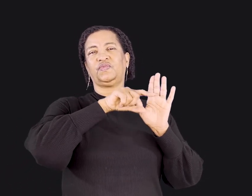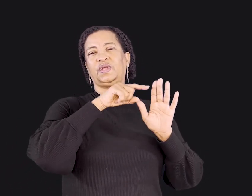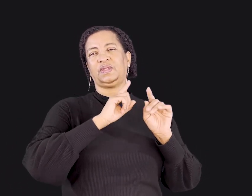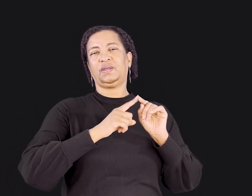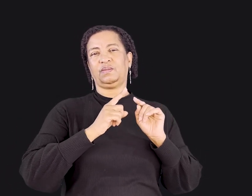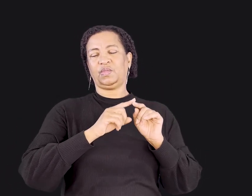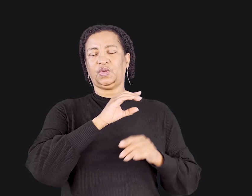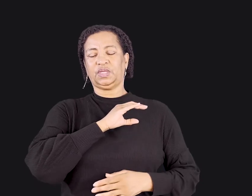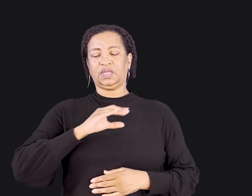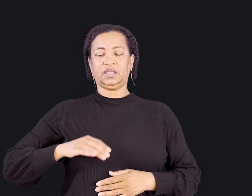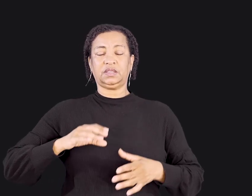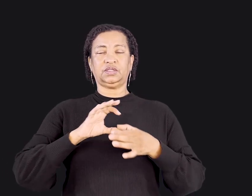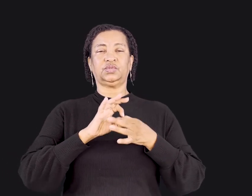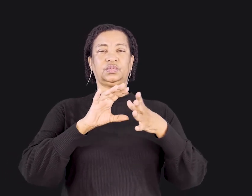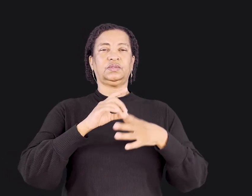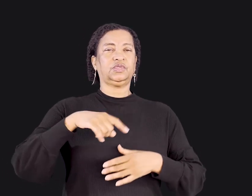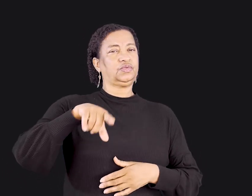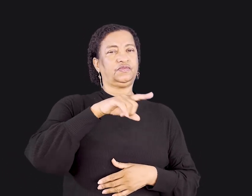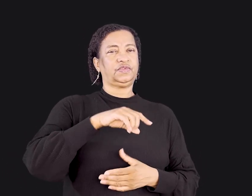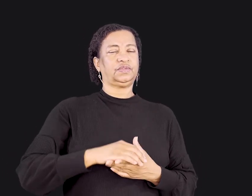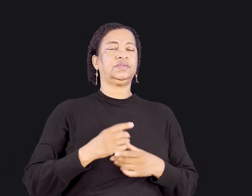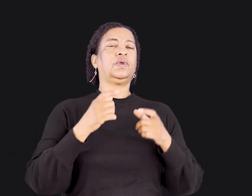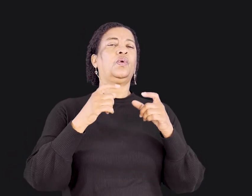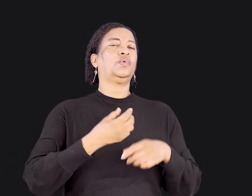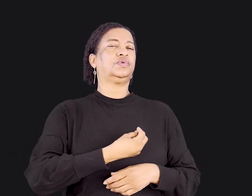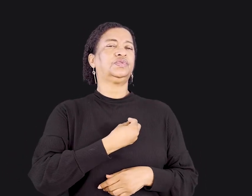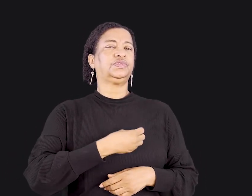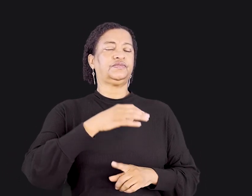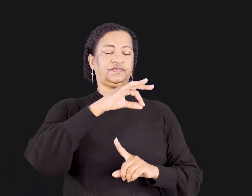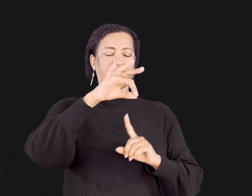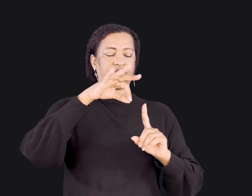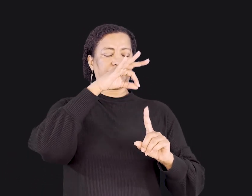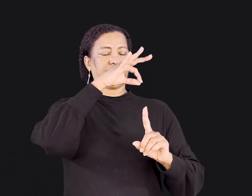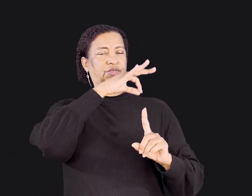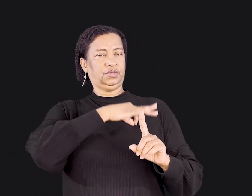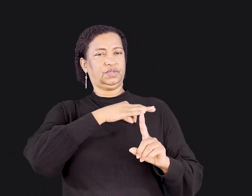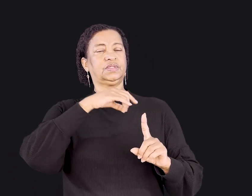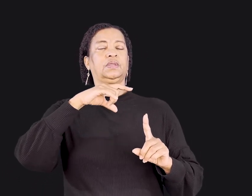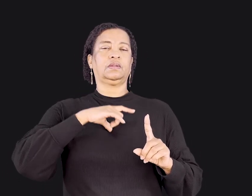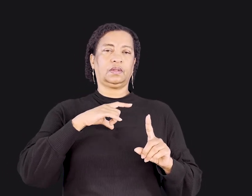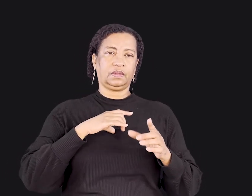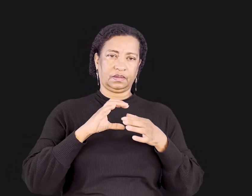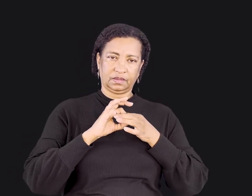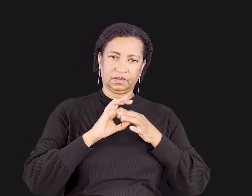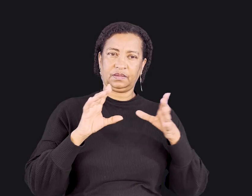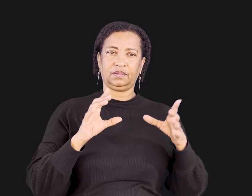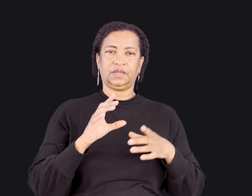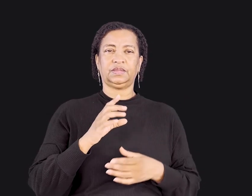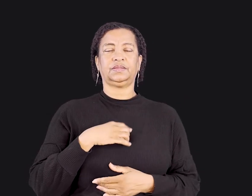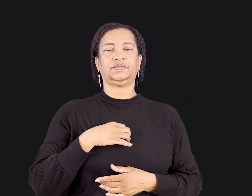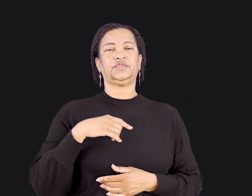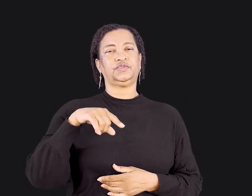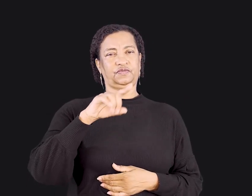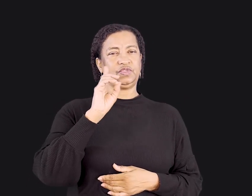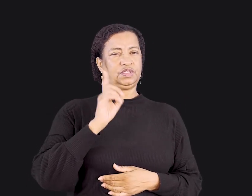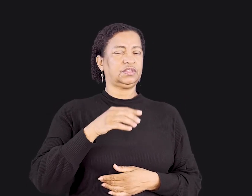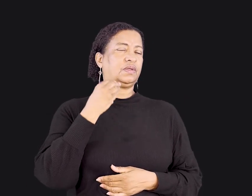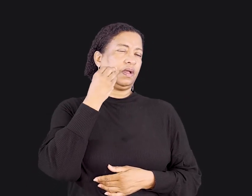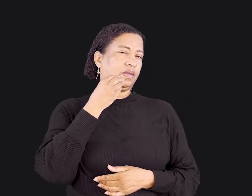vos libertou. Onde está o Espírito do Senhor? Ali há liberdade. Você, nosso ouvinte, já experimentou a